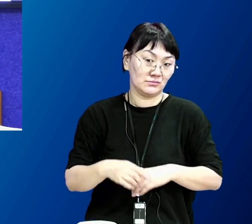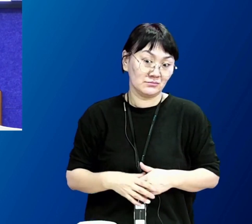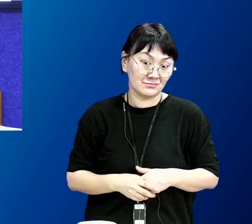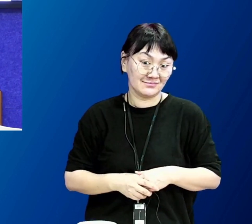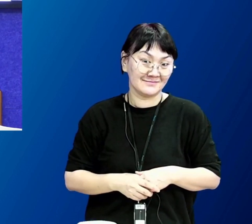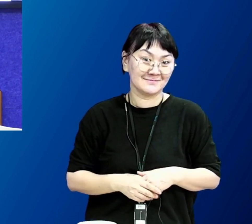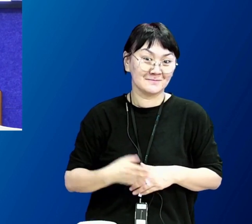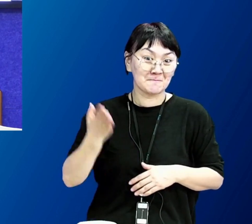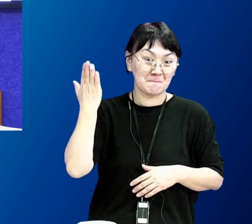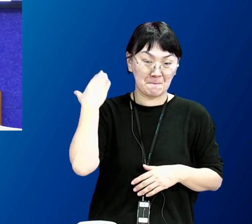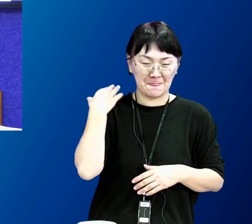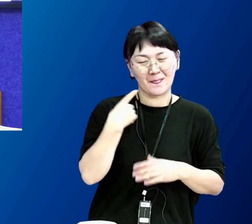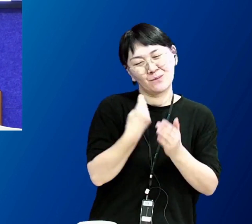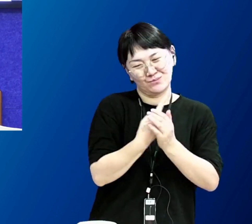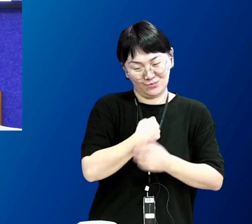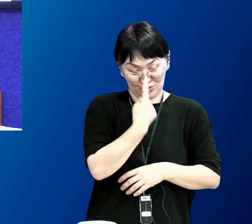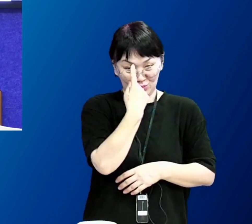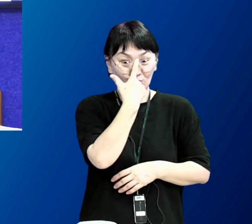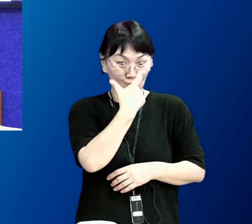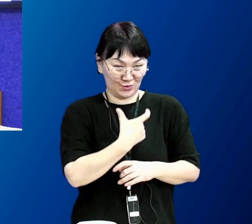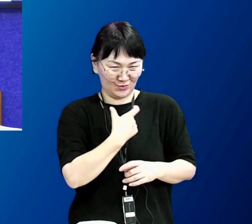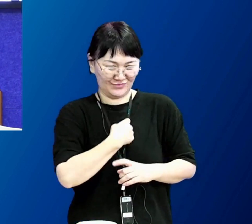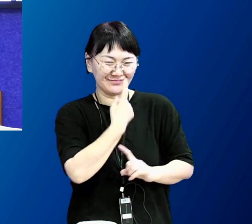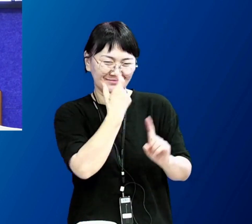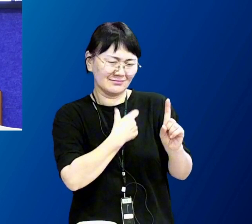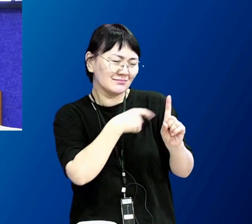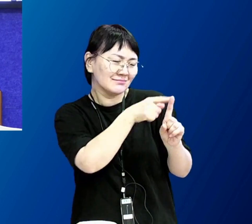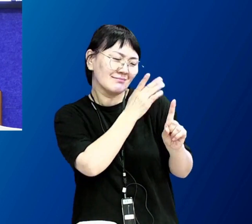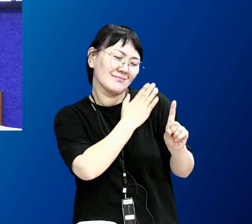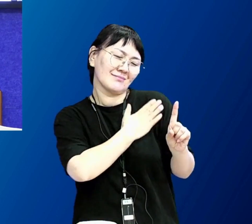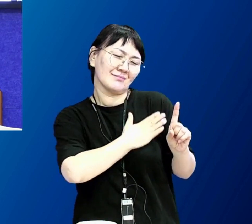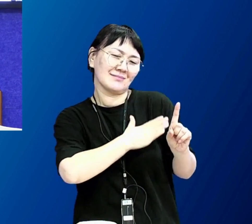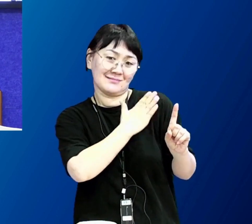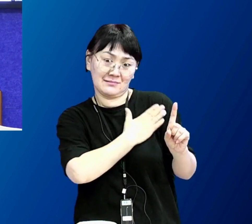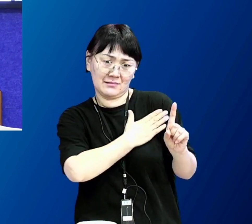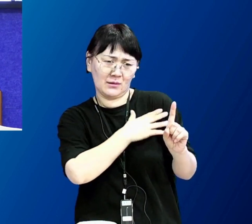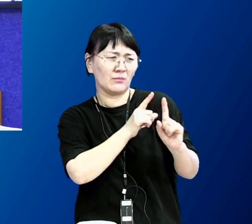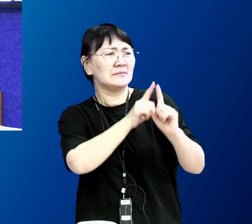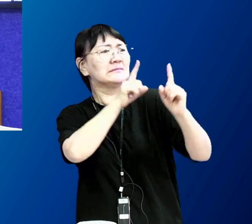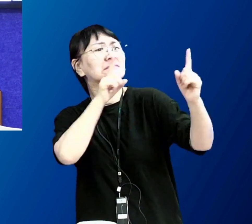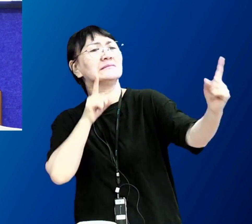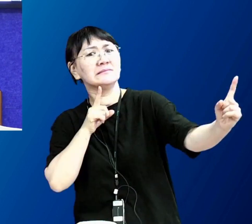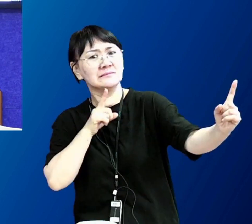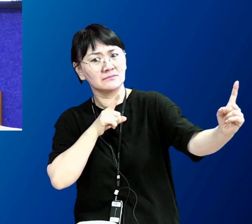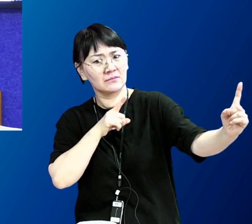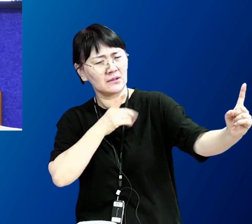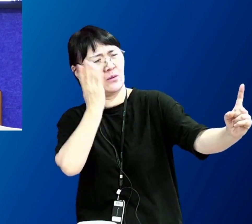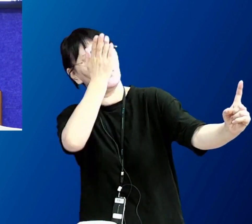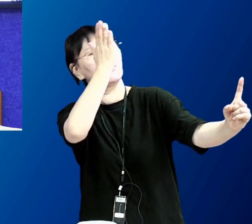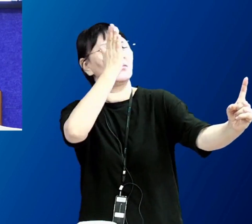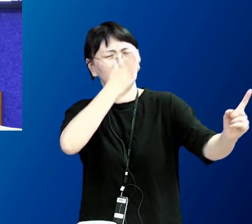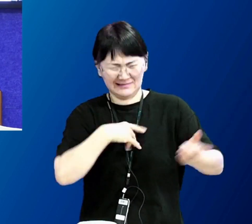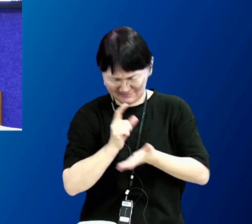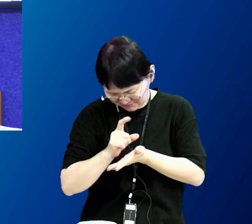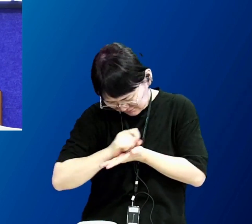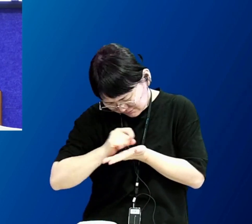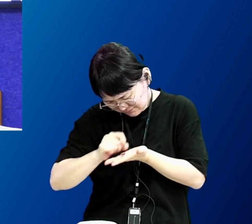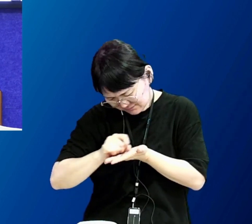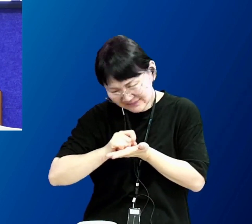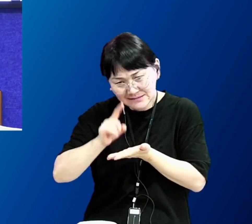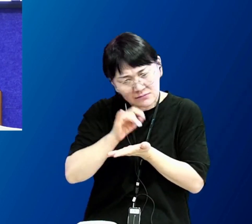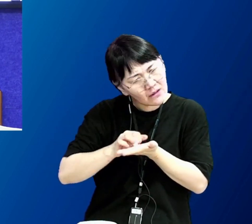Би нэгэн хүнд хайртай боллоо. Тэр нь хол байлаа. Тэгвэл яах вэ? Тасралтгүй захаа бичих. Захааных нь агуулга нь юу